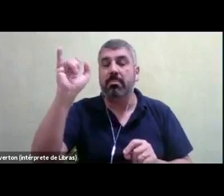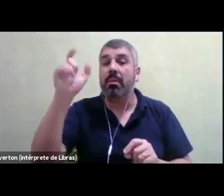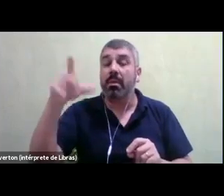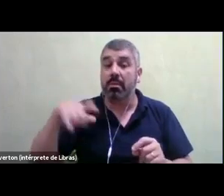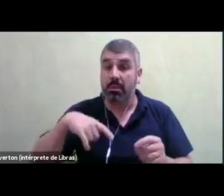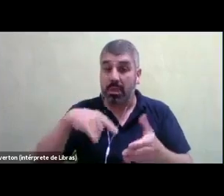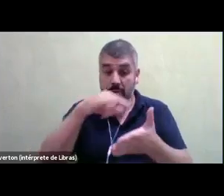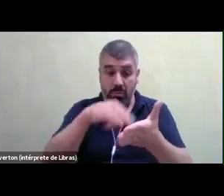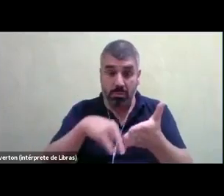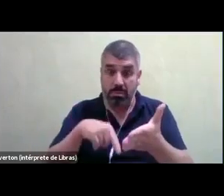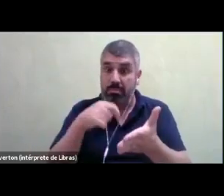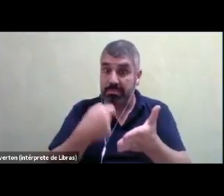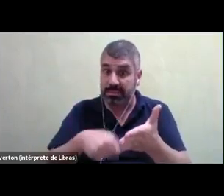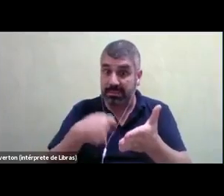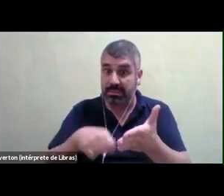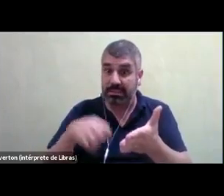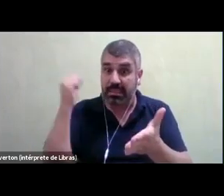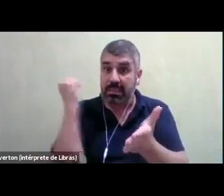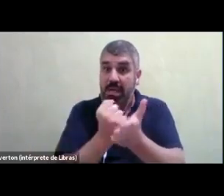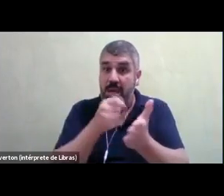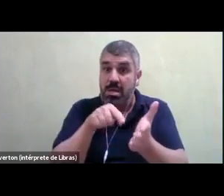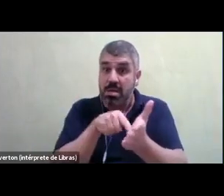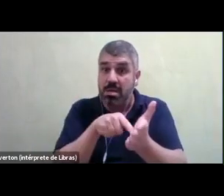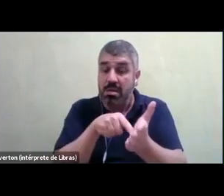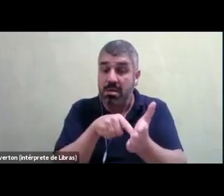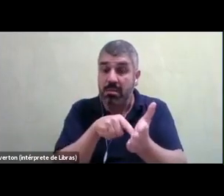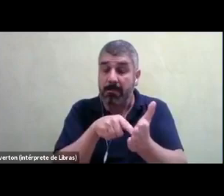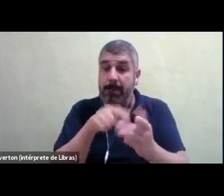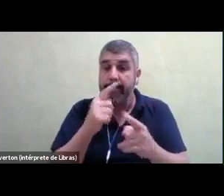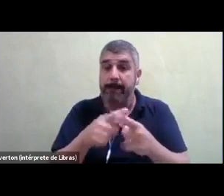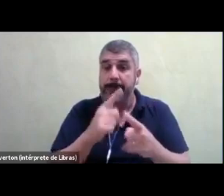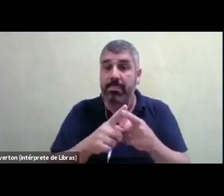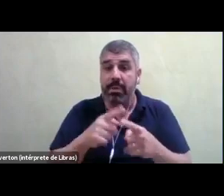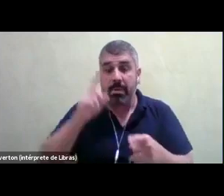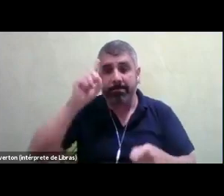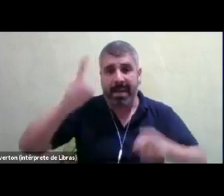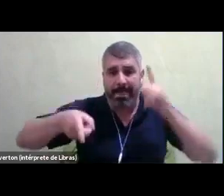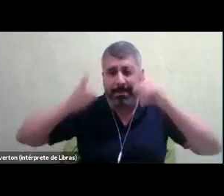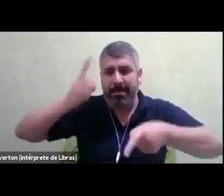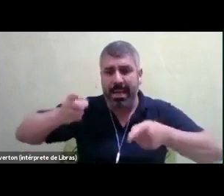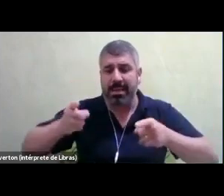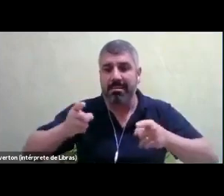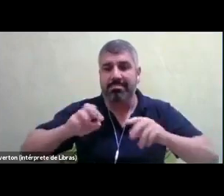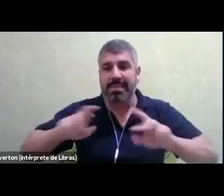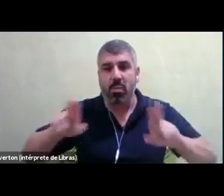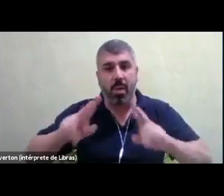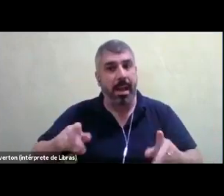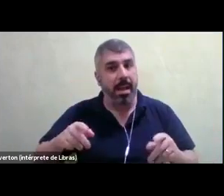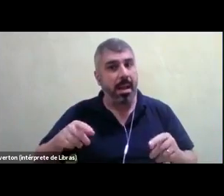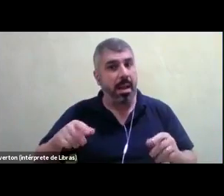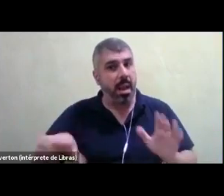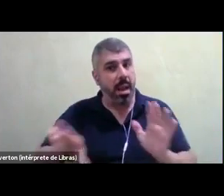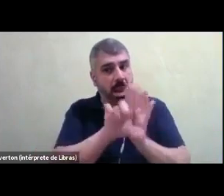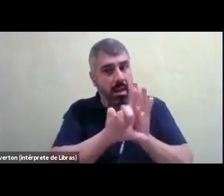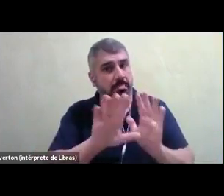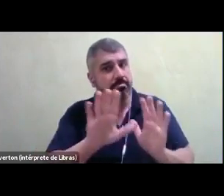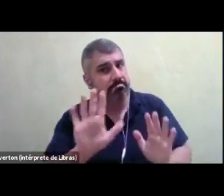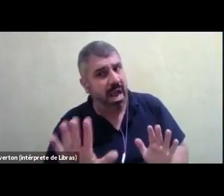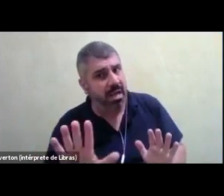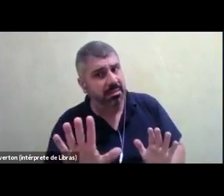documento, principalmente porque as diretrizes, elas não têm o poder de uma legislação, mas elas estão